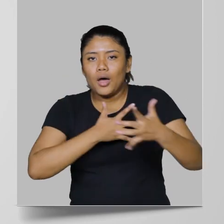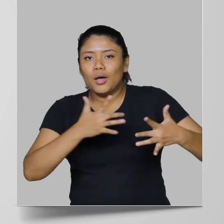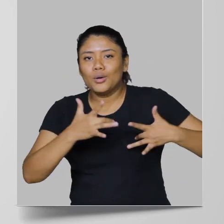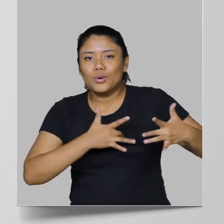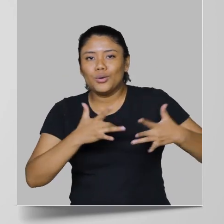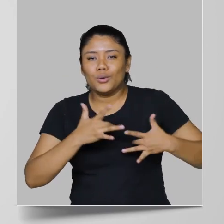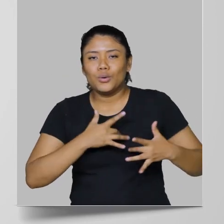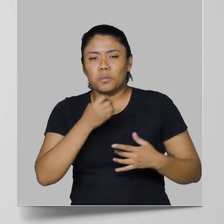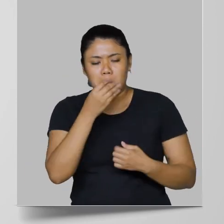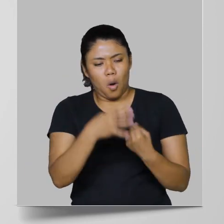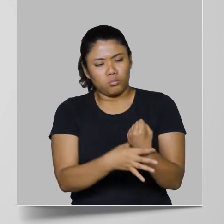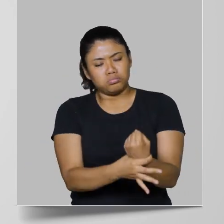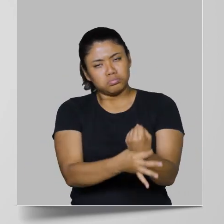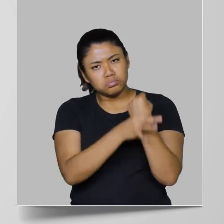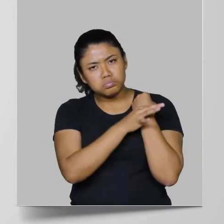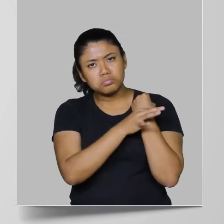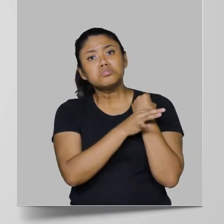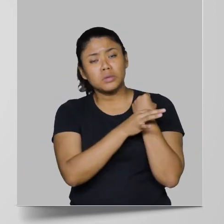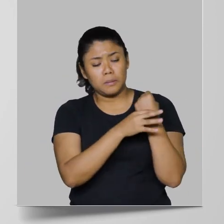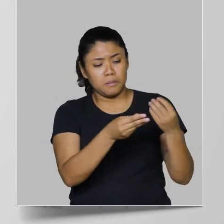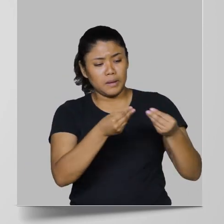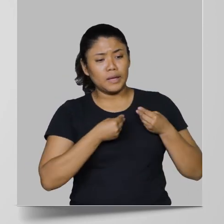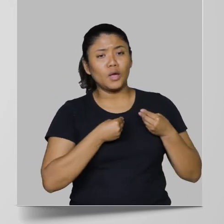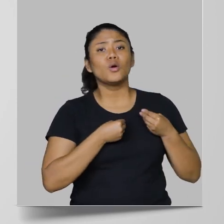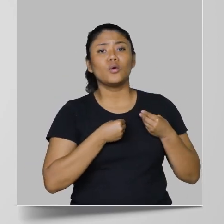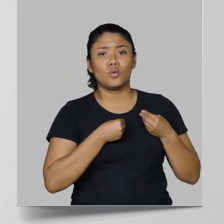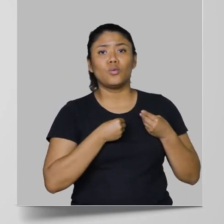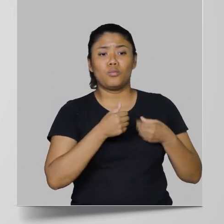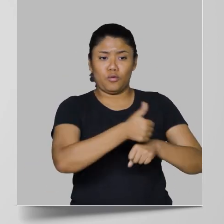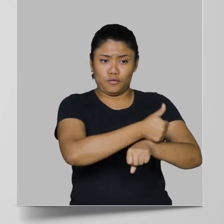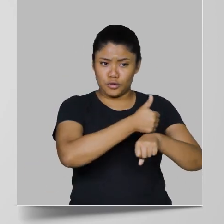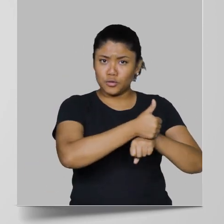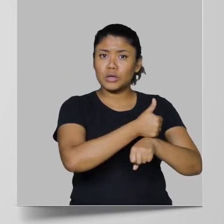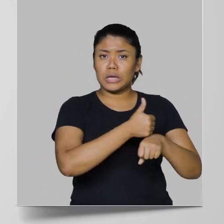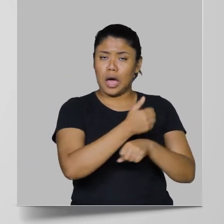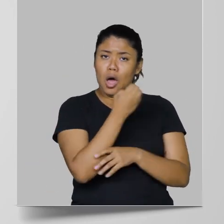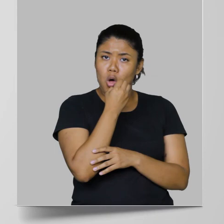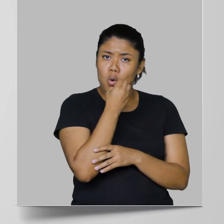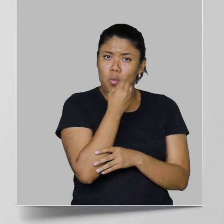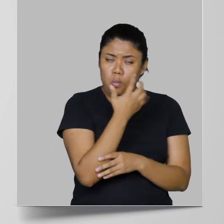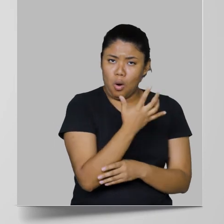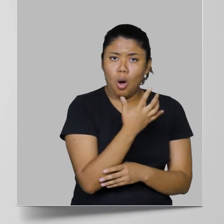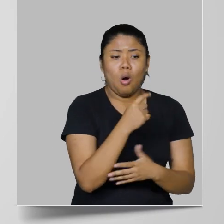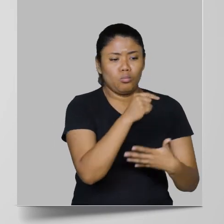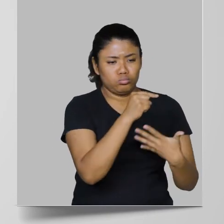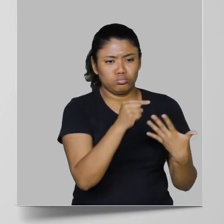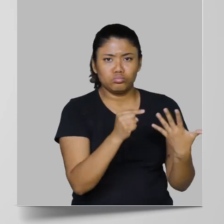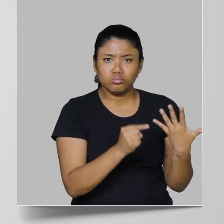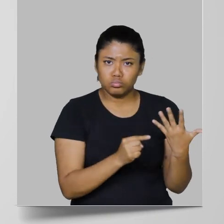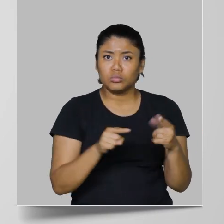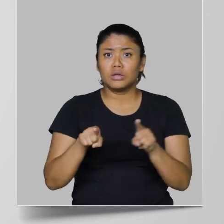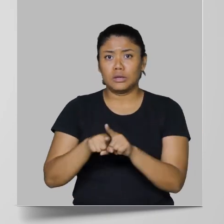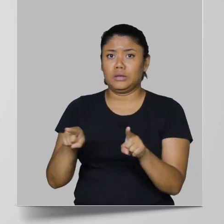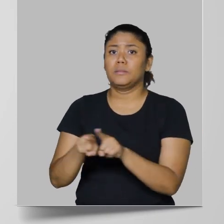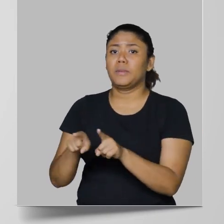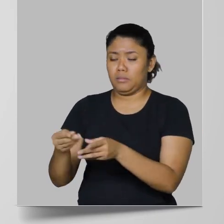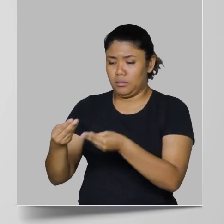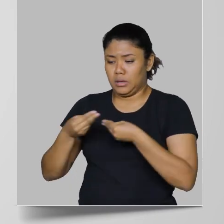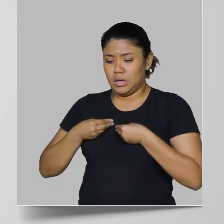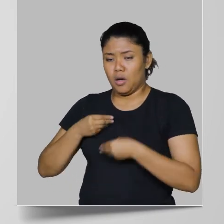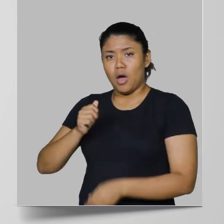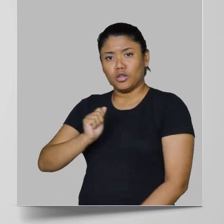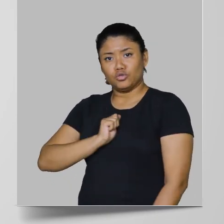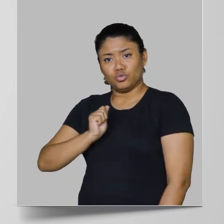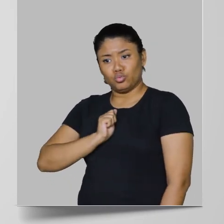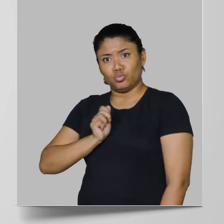foram apresentados a diferentes histórias de vida e de perspectivas de deficiência. A deficiência enquanto um lugar